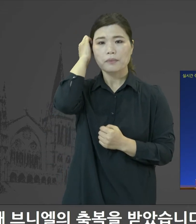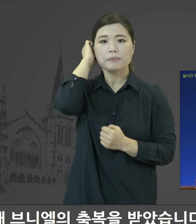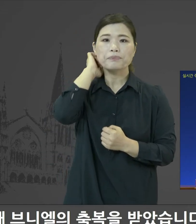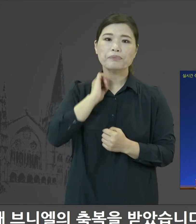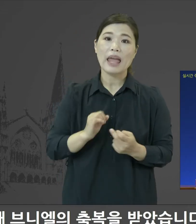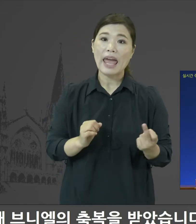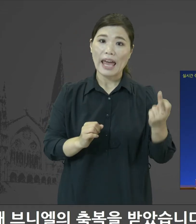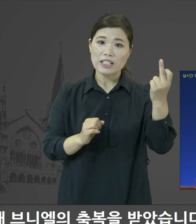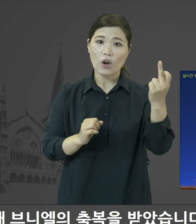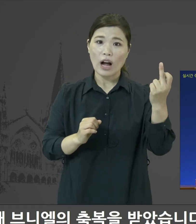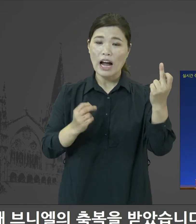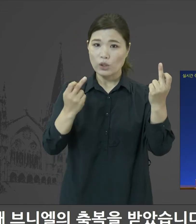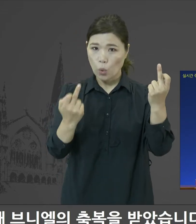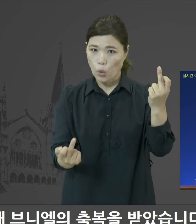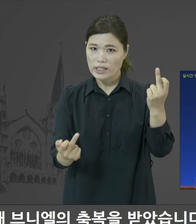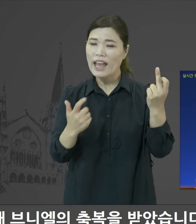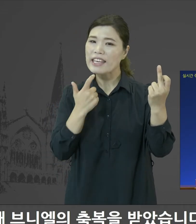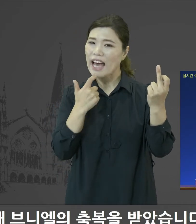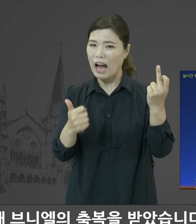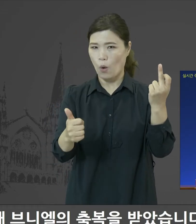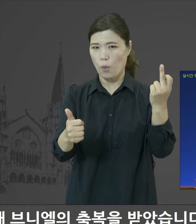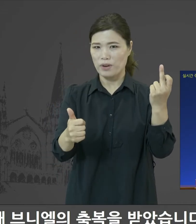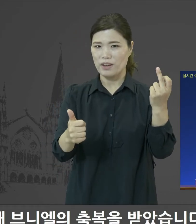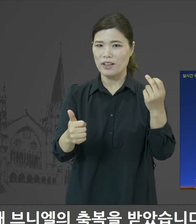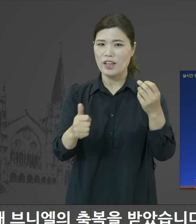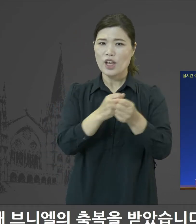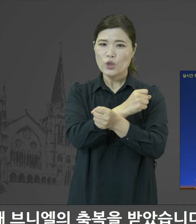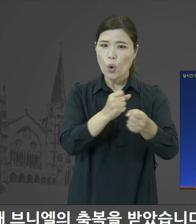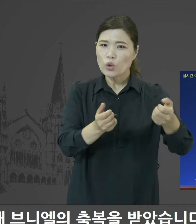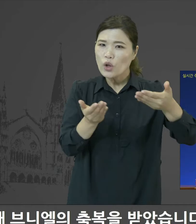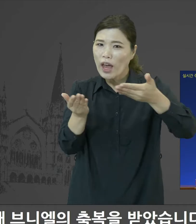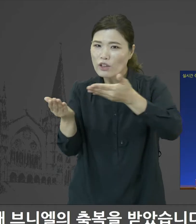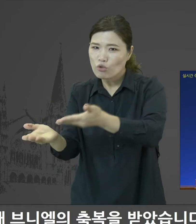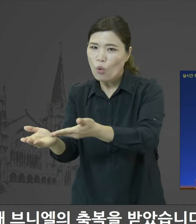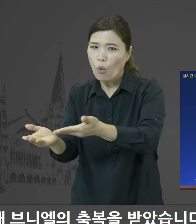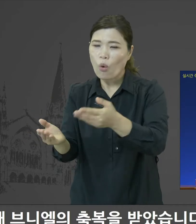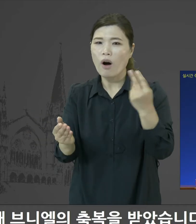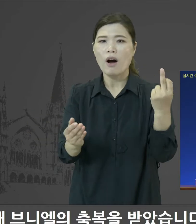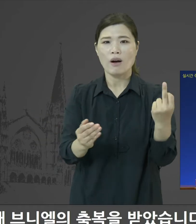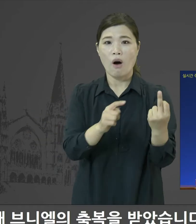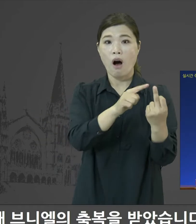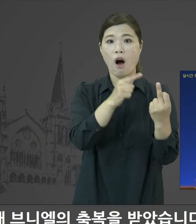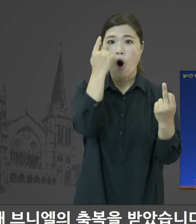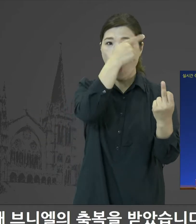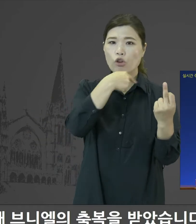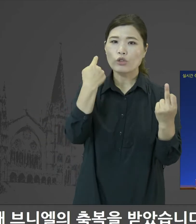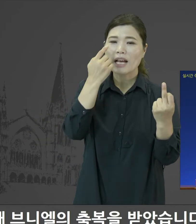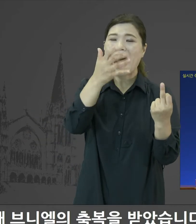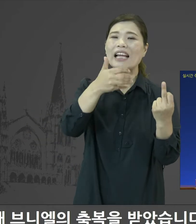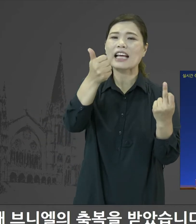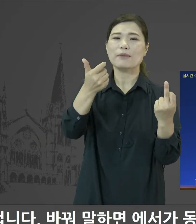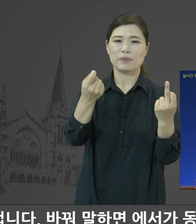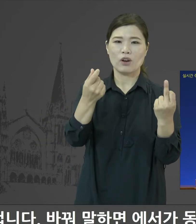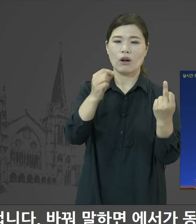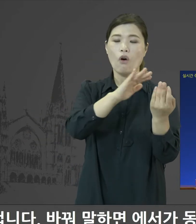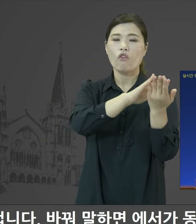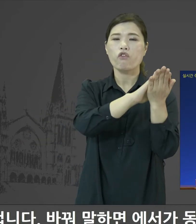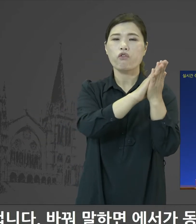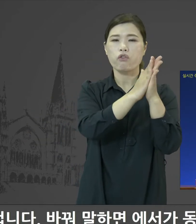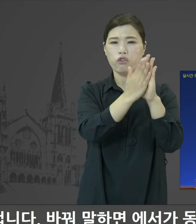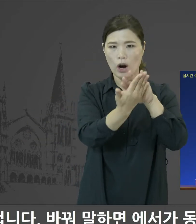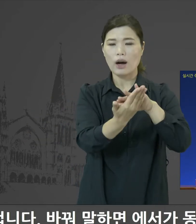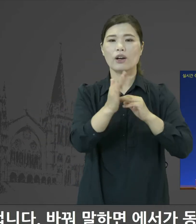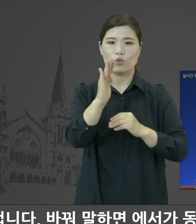야곱을 용서하면서 그의 얼굴이 하나님의 얼굴처럼 바뀐 겁니다. 여러분, 용서하는